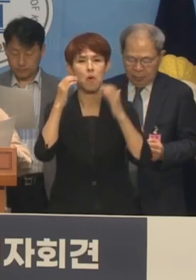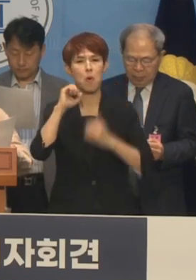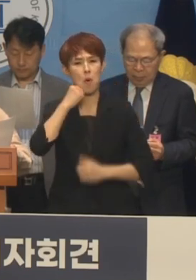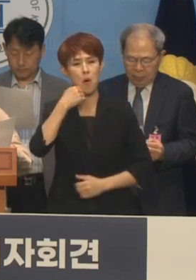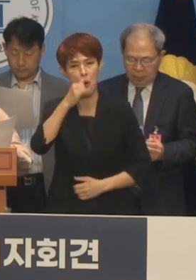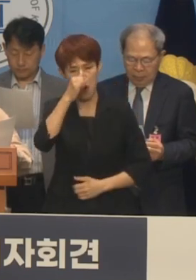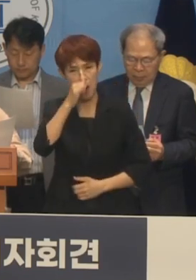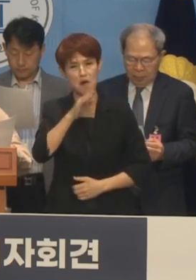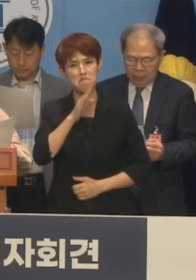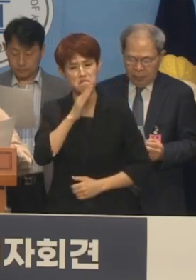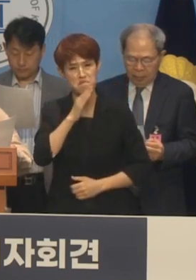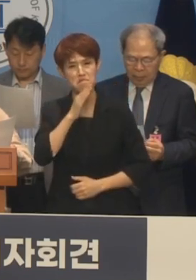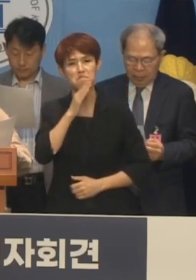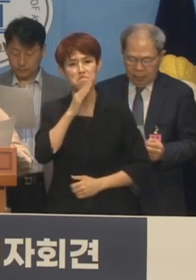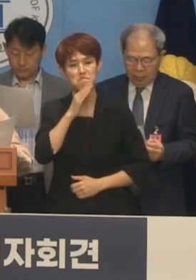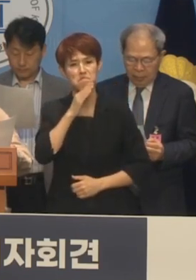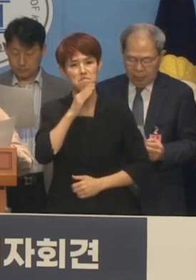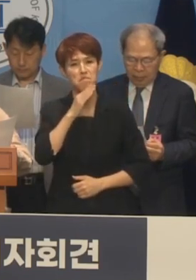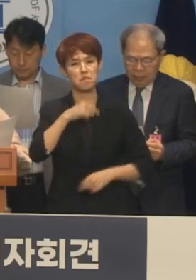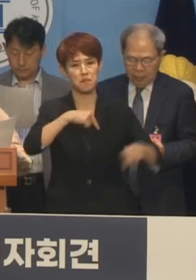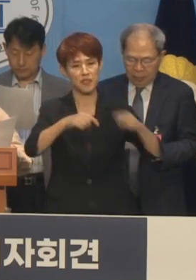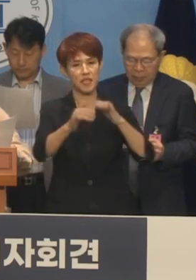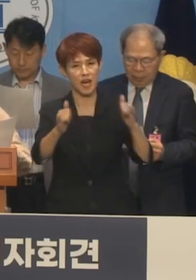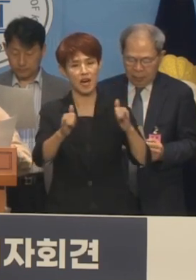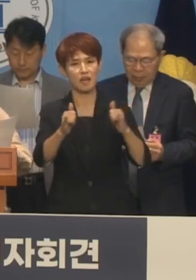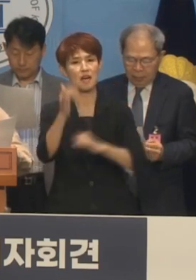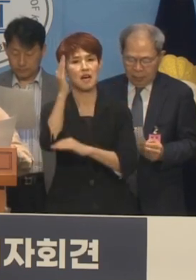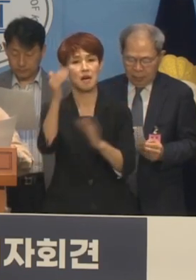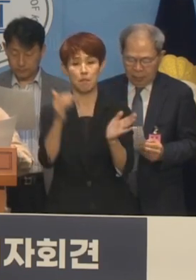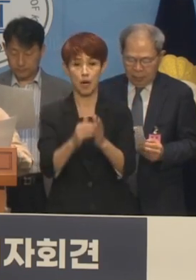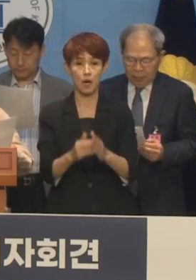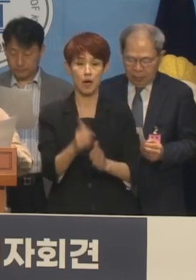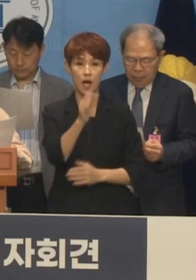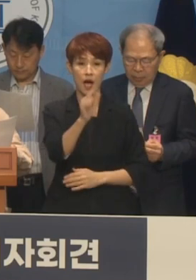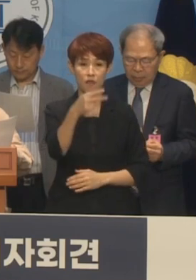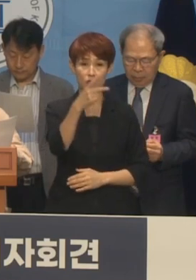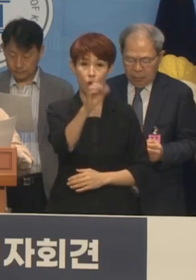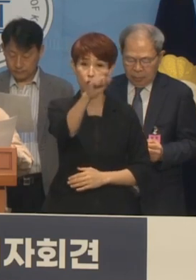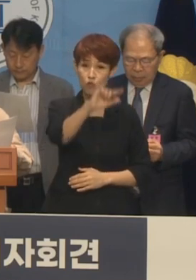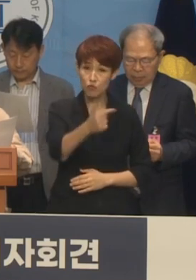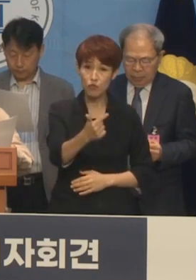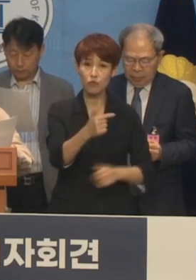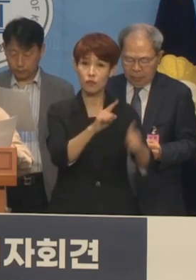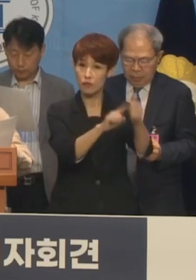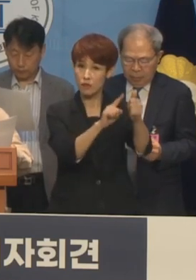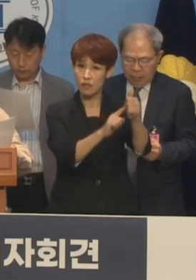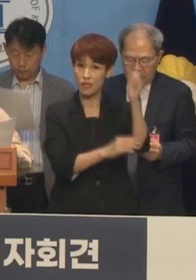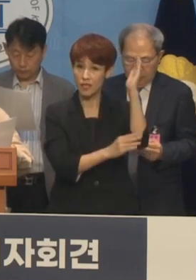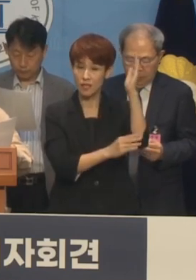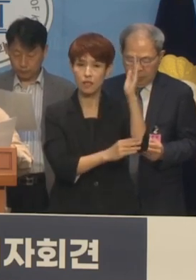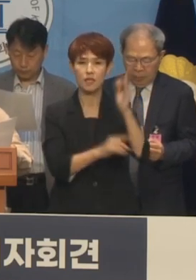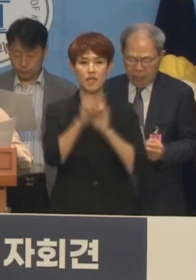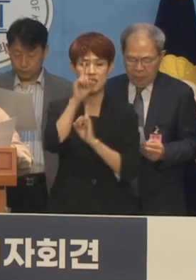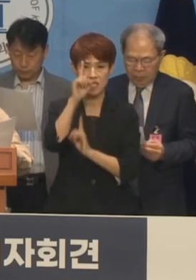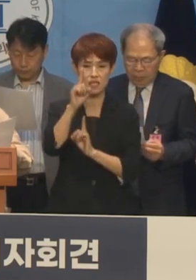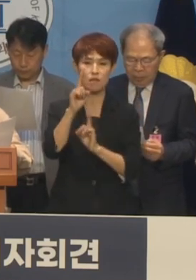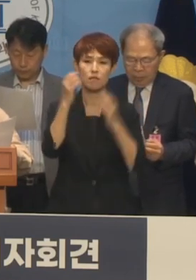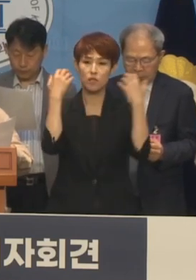참된 지도자의 시간이라고 말했고, 한동훈 당시 법무부 장관도 이승만